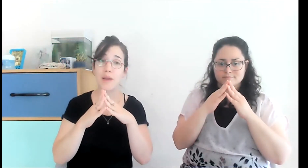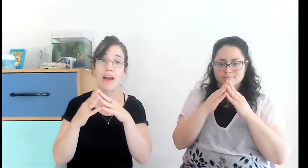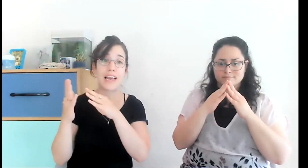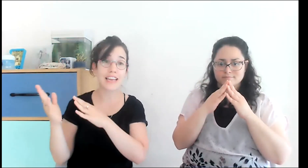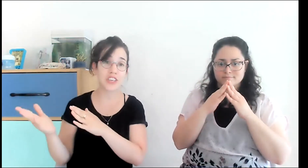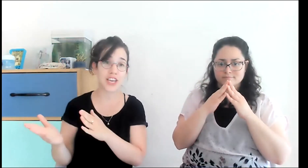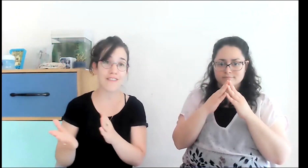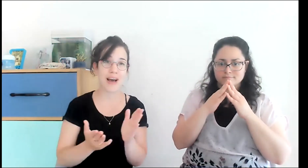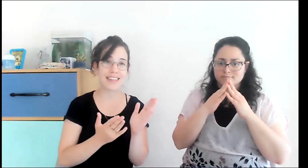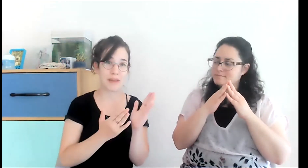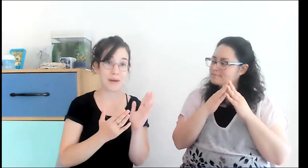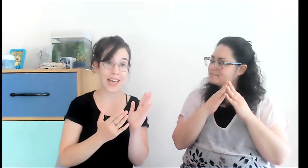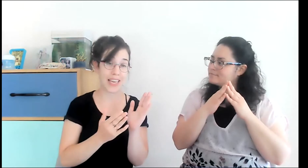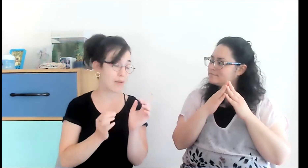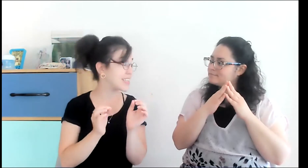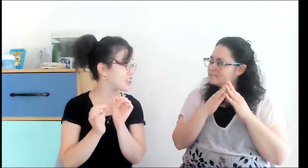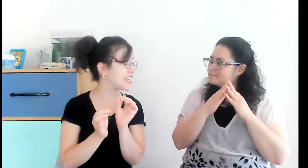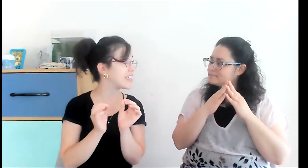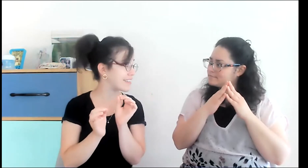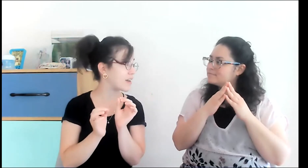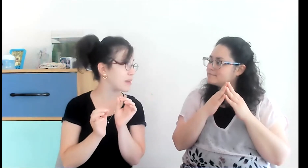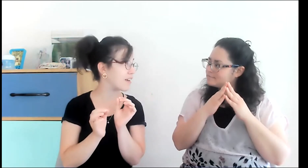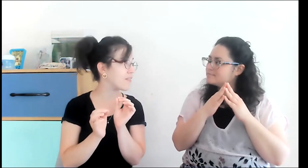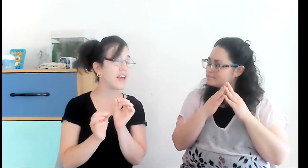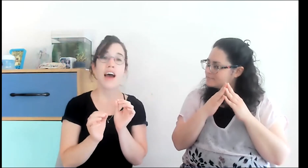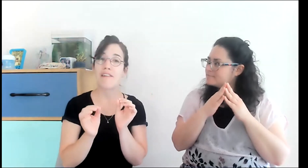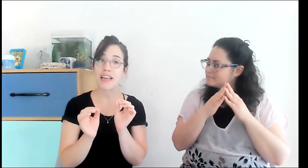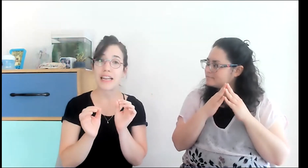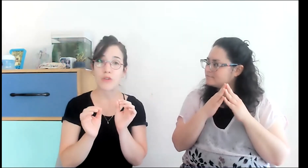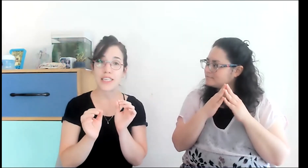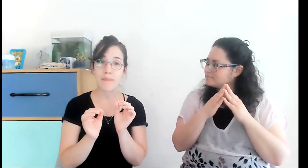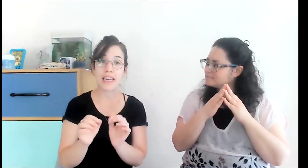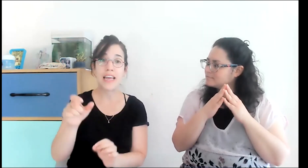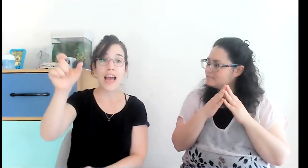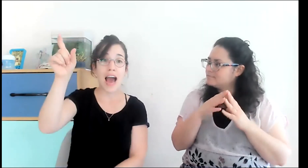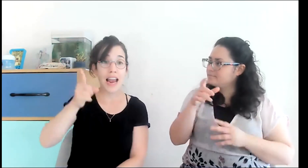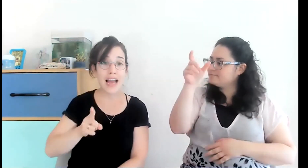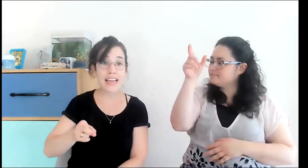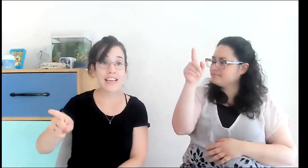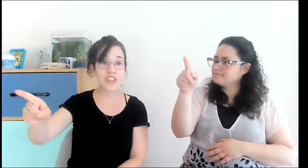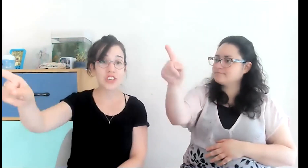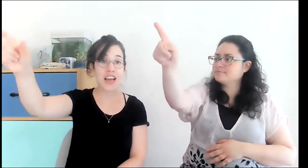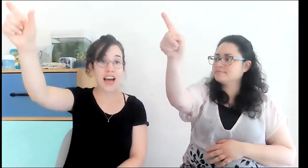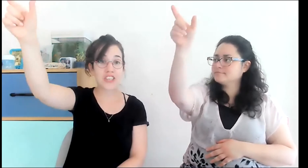על האיש ששב הביתה מן המרחקים. קצת שיניתי את התחביר. אבל אנחנו נסמן על האיש